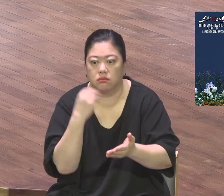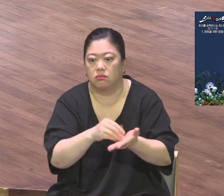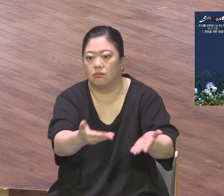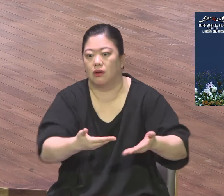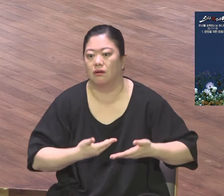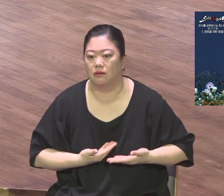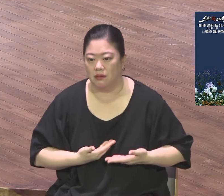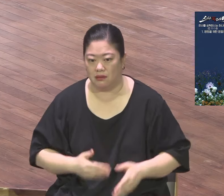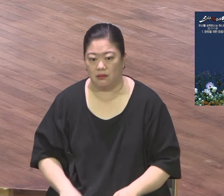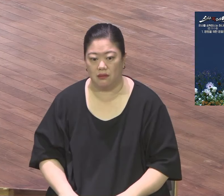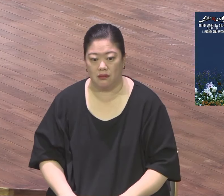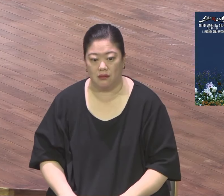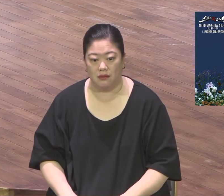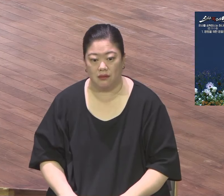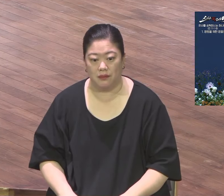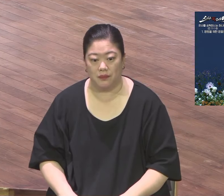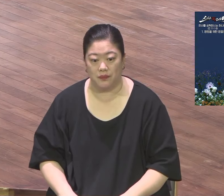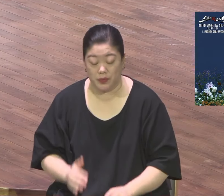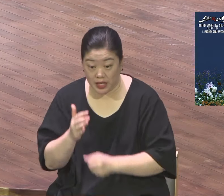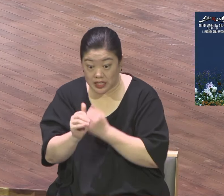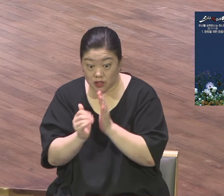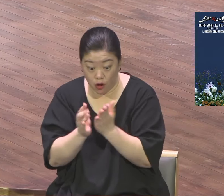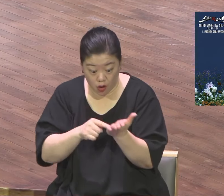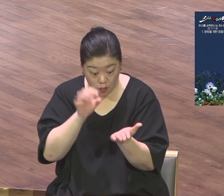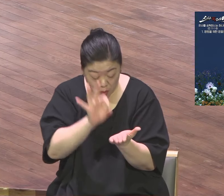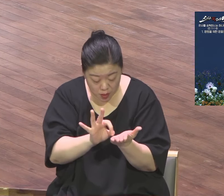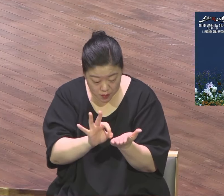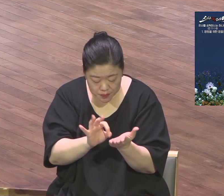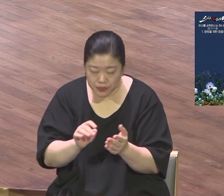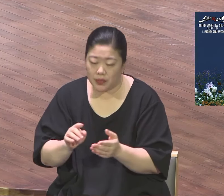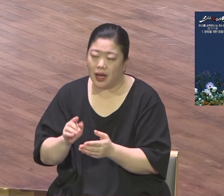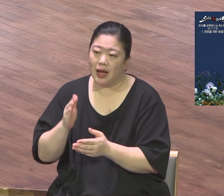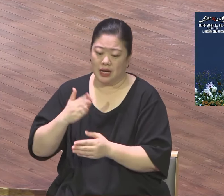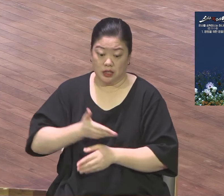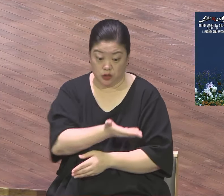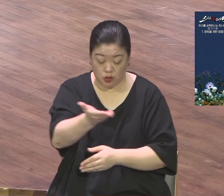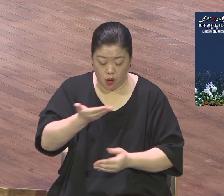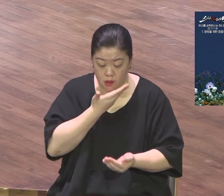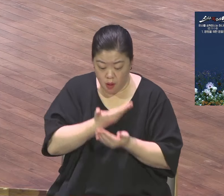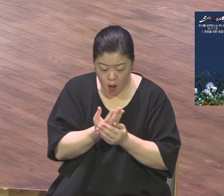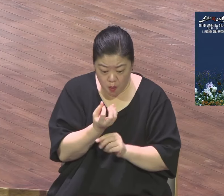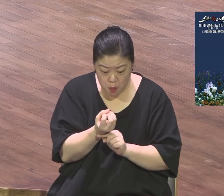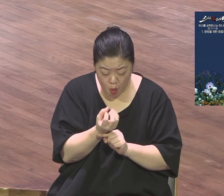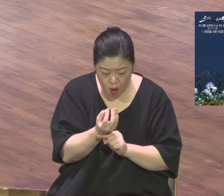너희 보화를 하늘에 쌓아두라. 거기는 도적이 없고 동록이 없고